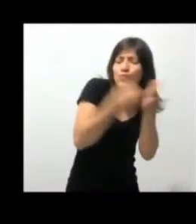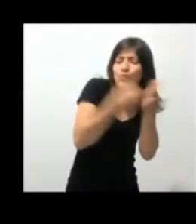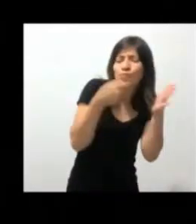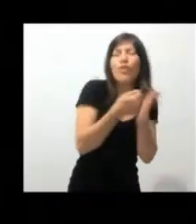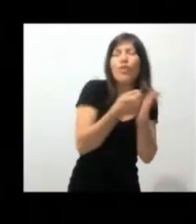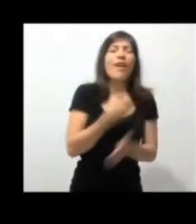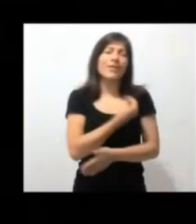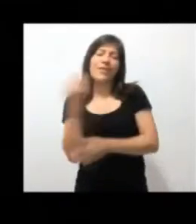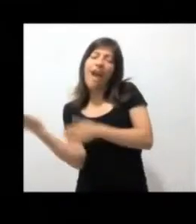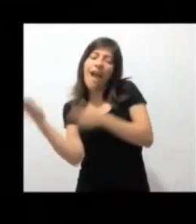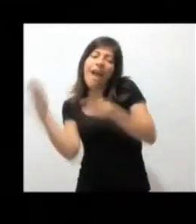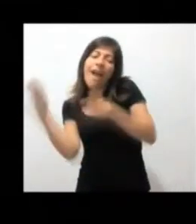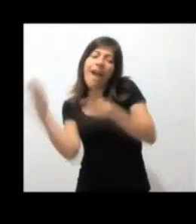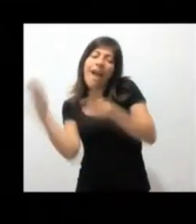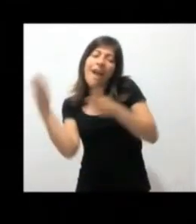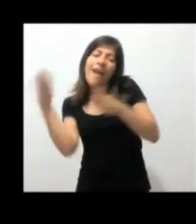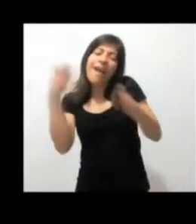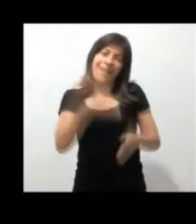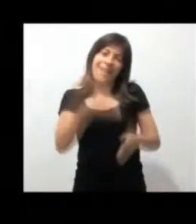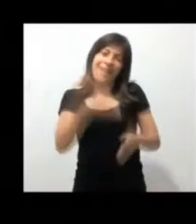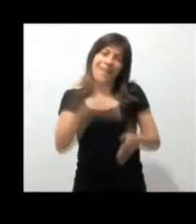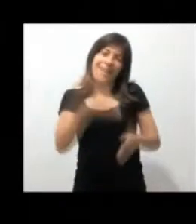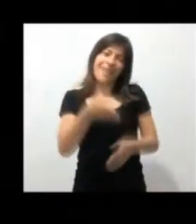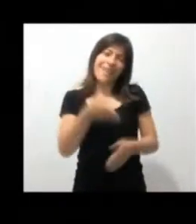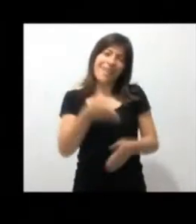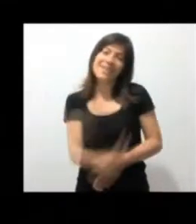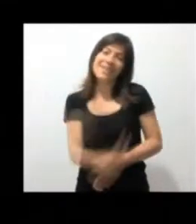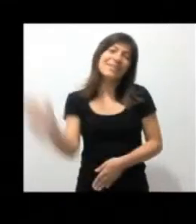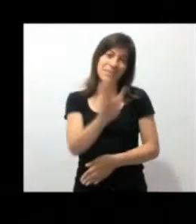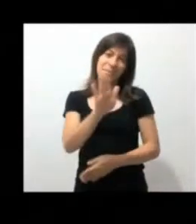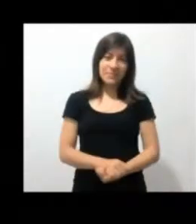para trazer essa realidade para o nosso país.